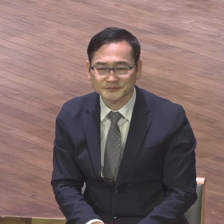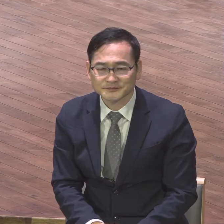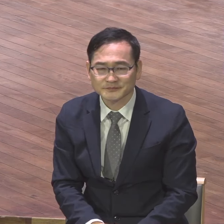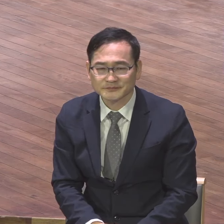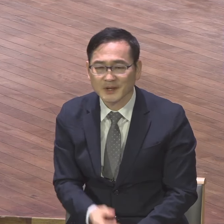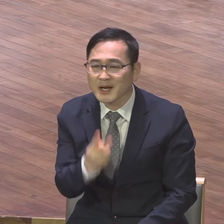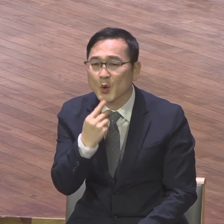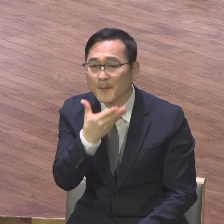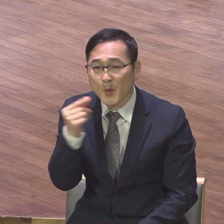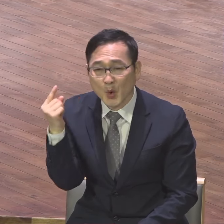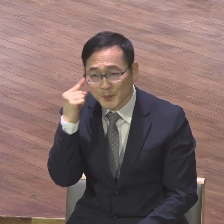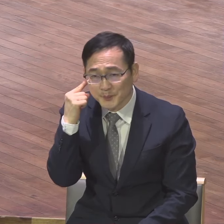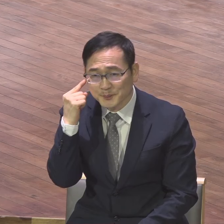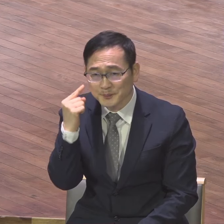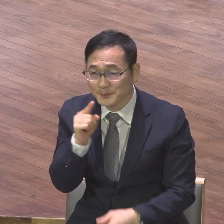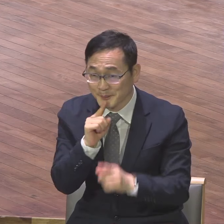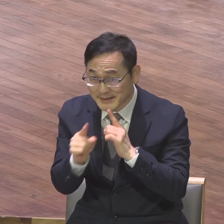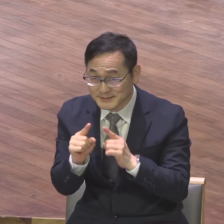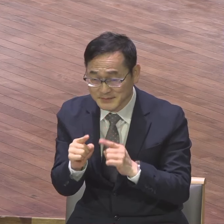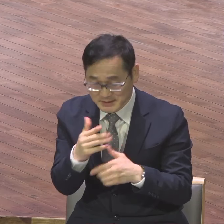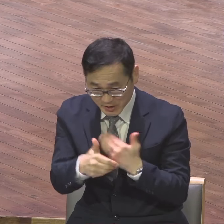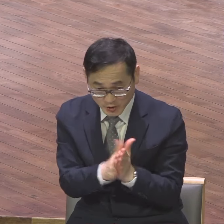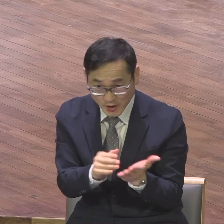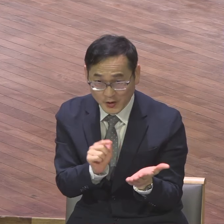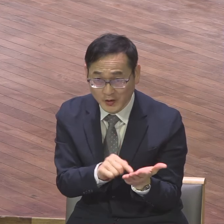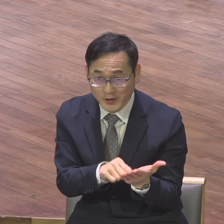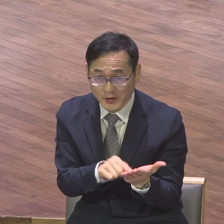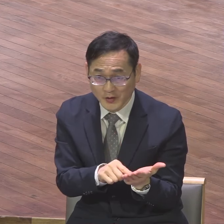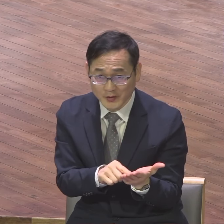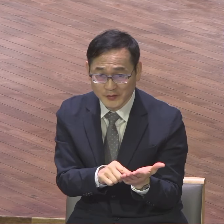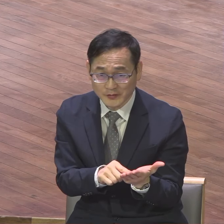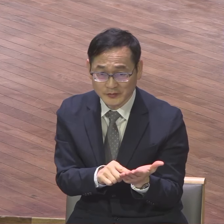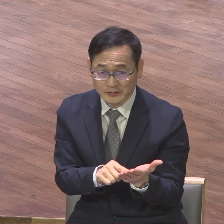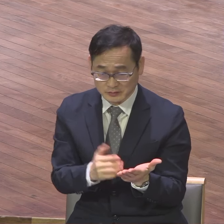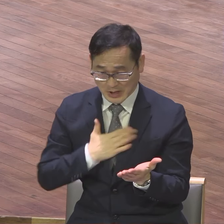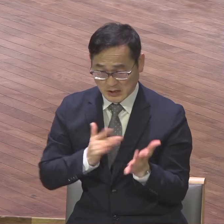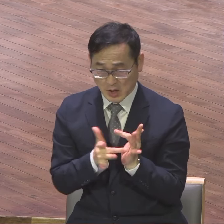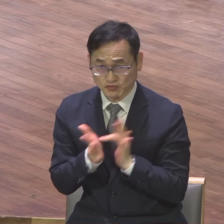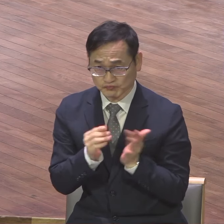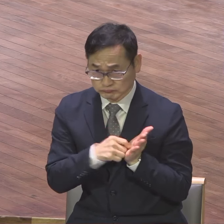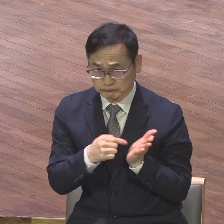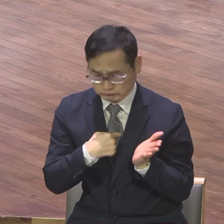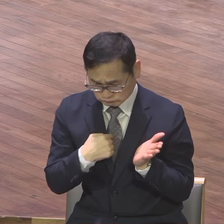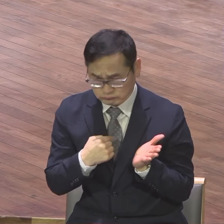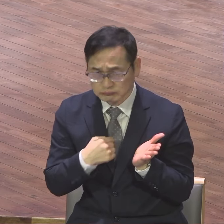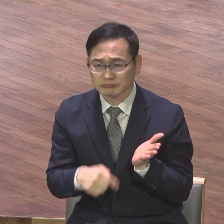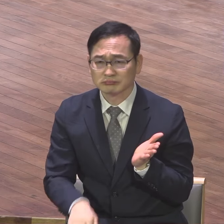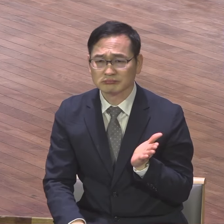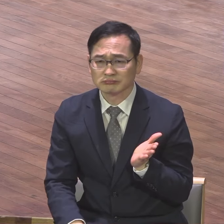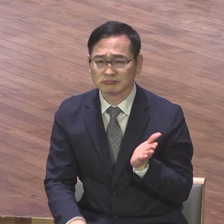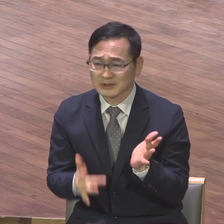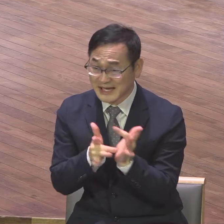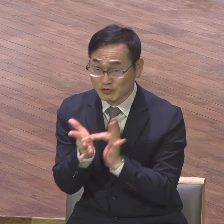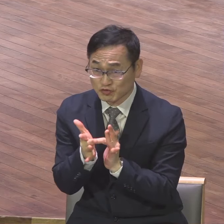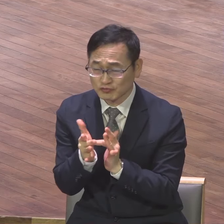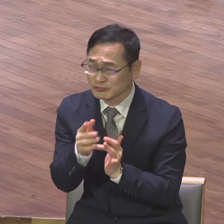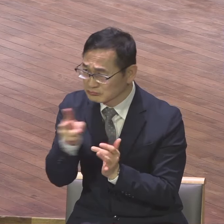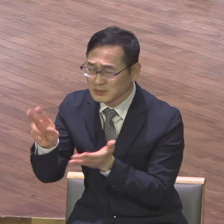39절에 이 성경은 나를 위해 기록했고 나를 말한다. 그리고 우리는 언제나 예수님이